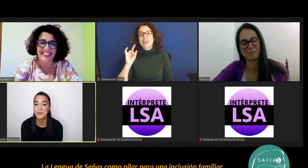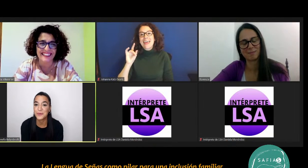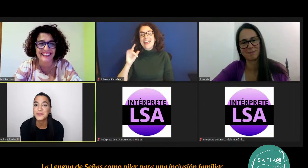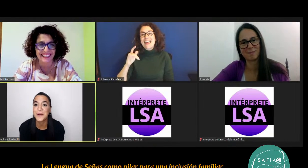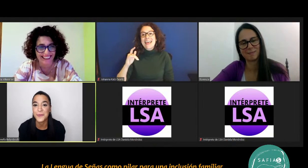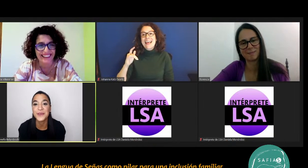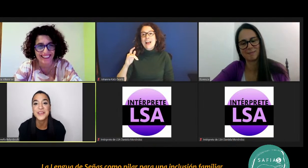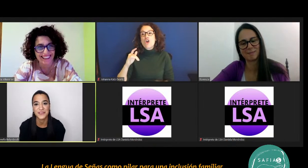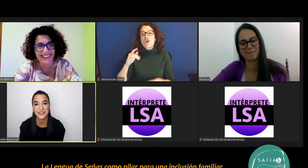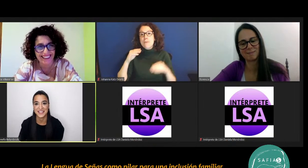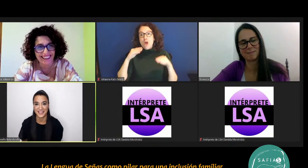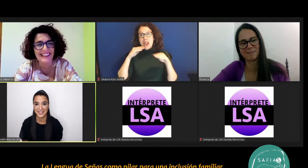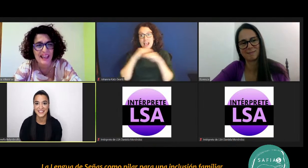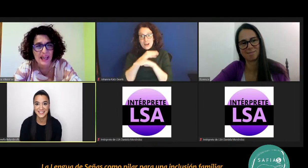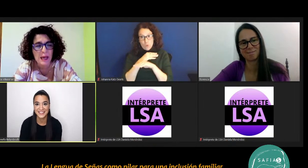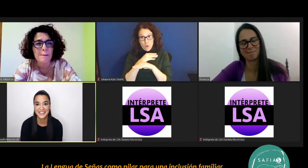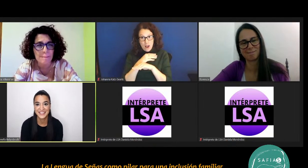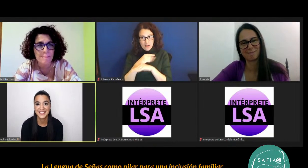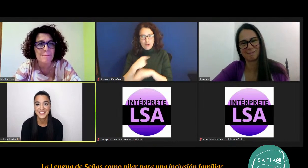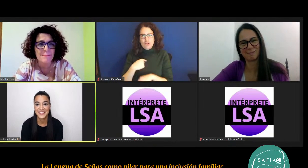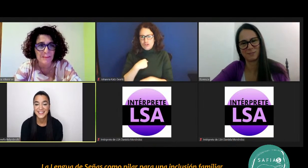Es una pregunta muy difícil.